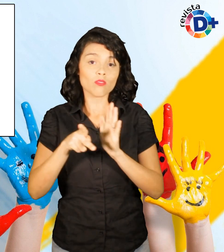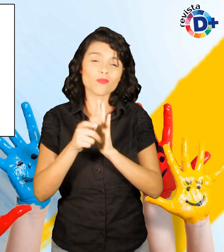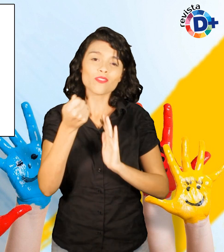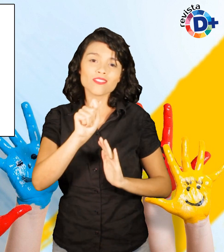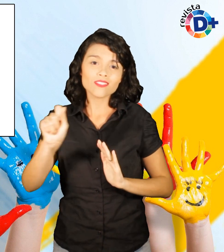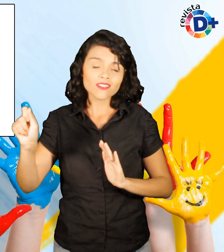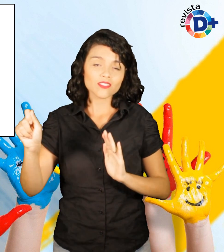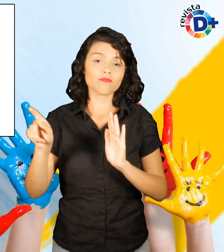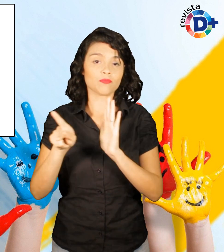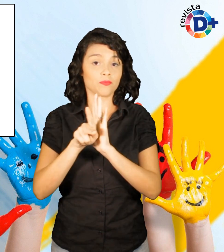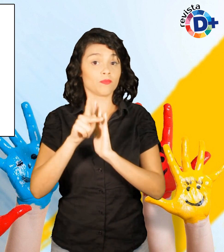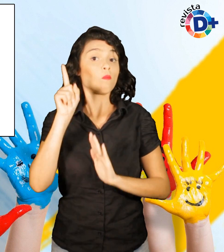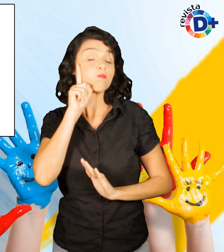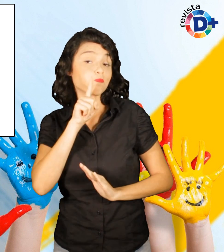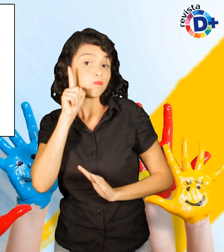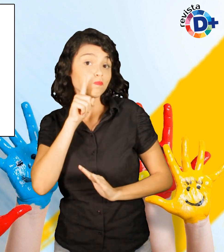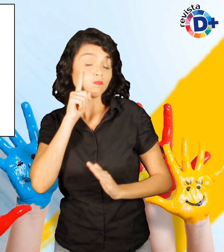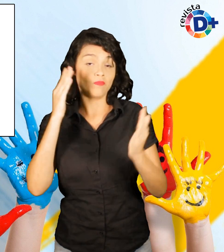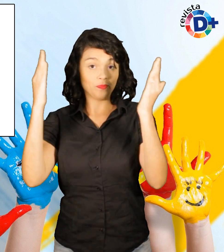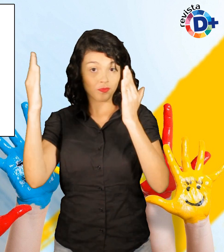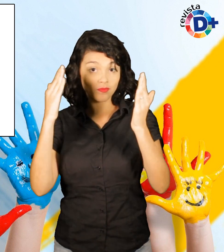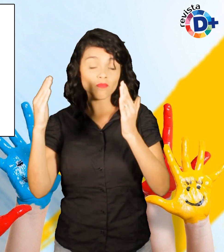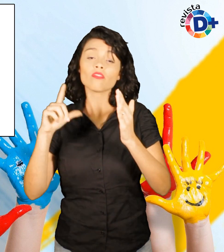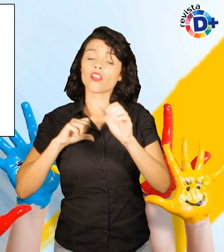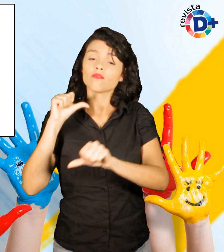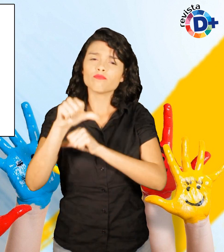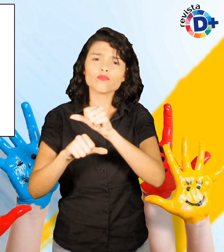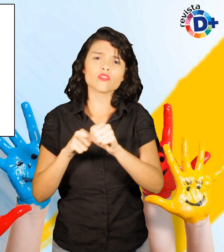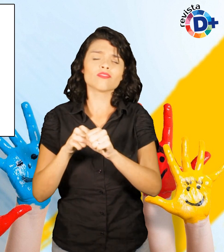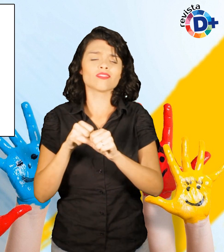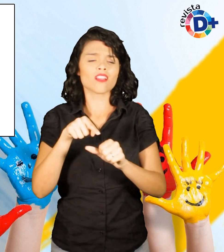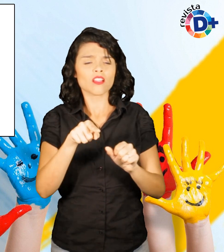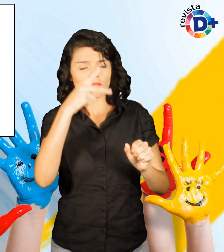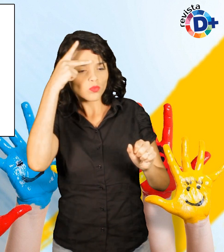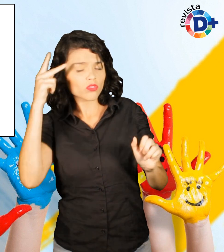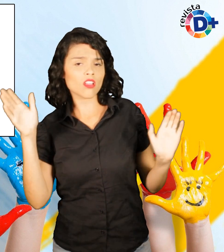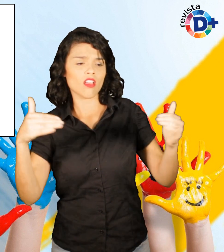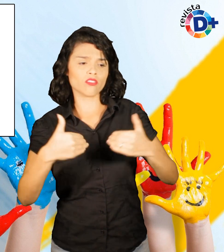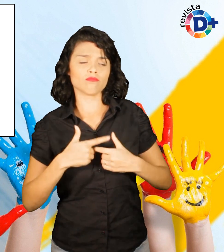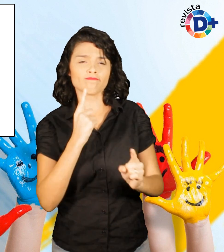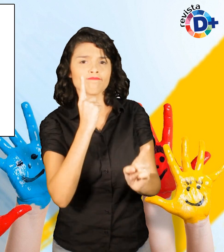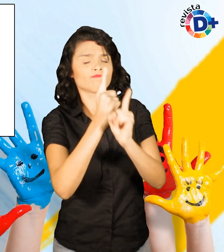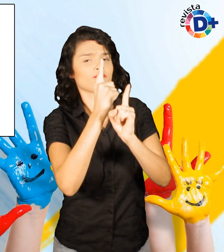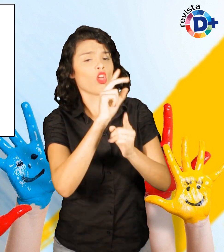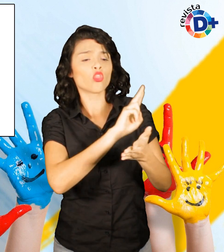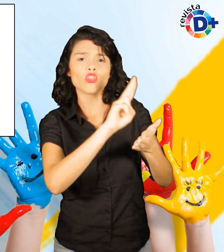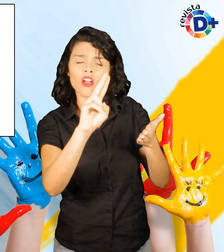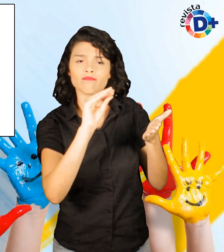Psiquiatria fez uma modificação nos critérios de diagnóstico do autismo. Não é preciso mais